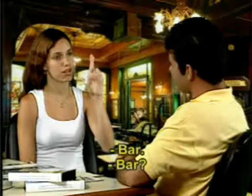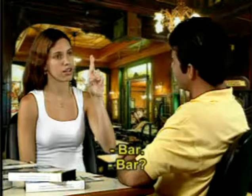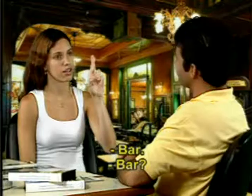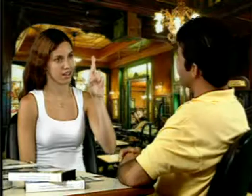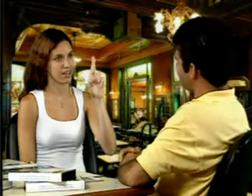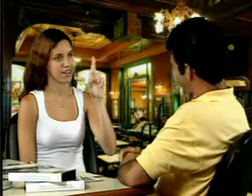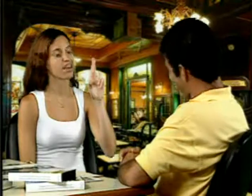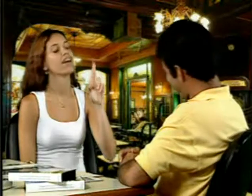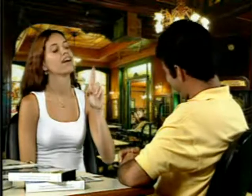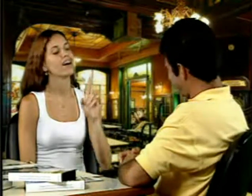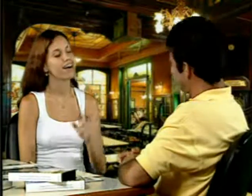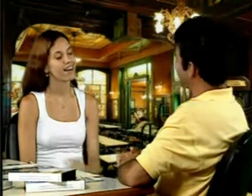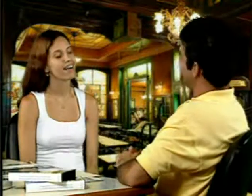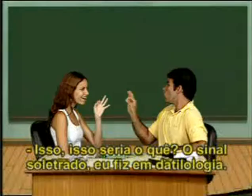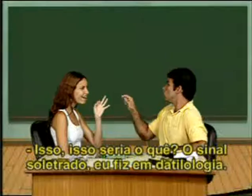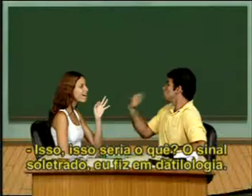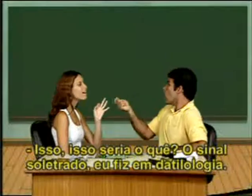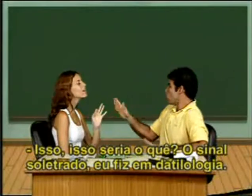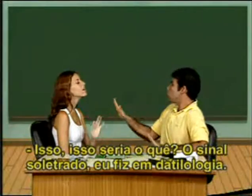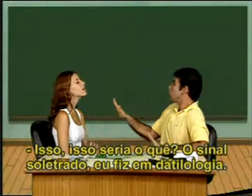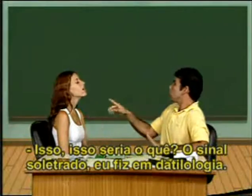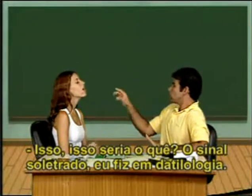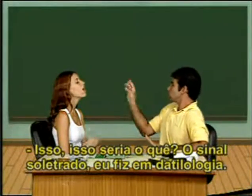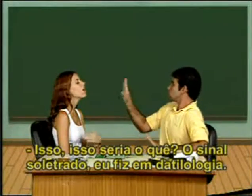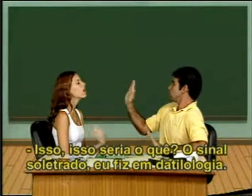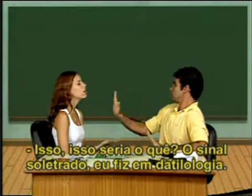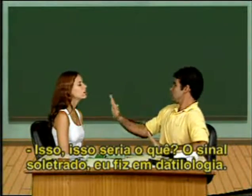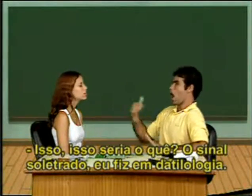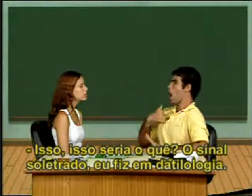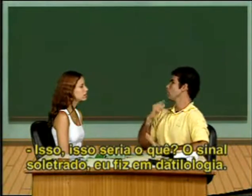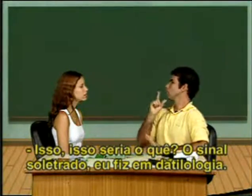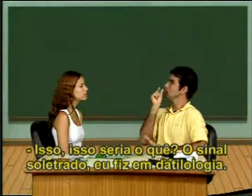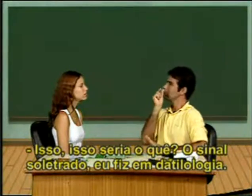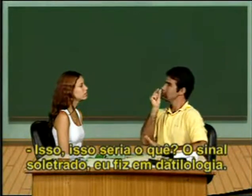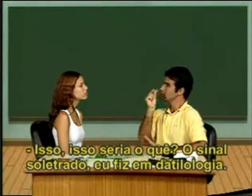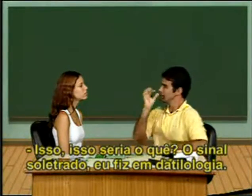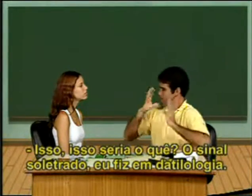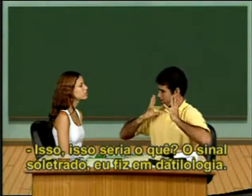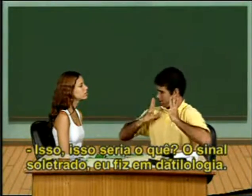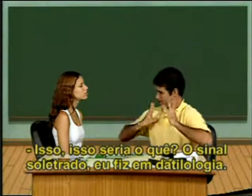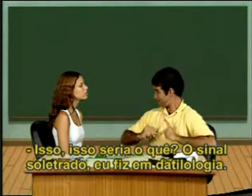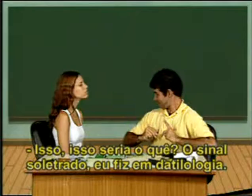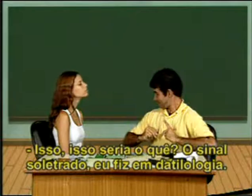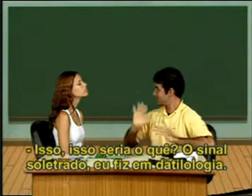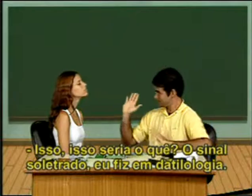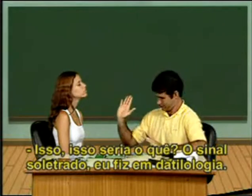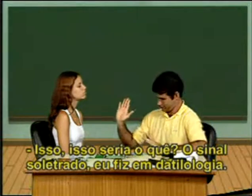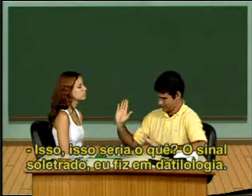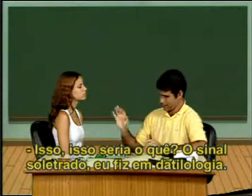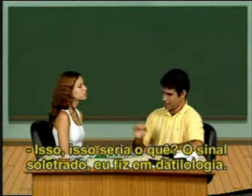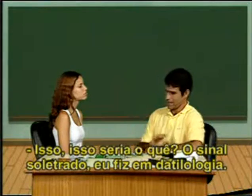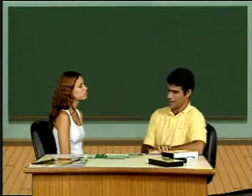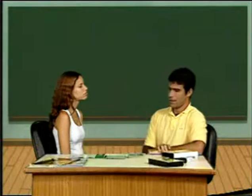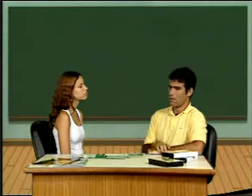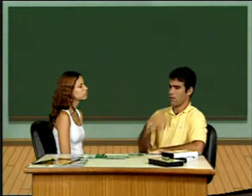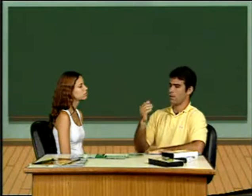Bar? Isso seria o quê? O sinal soletrado. Eu fiz em datilologia.